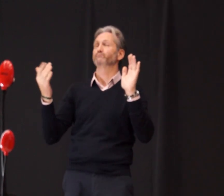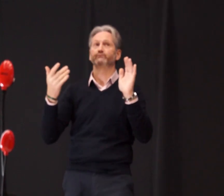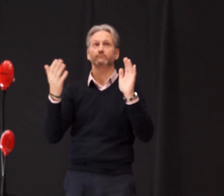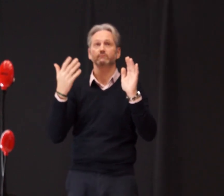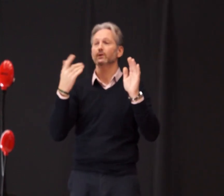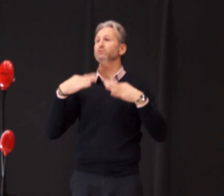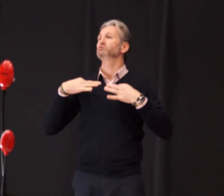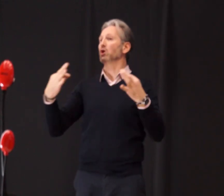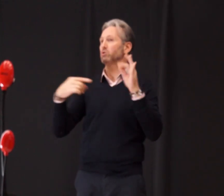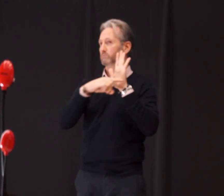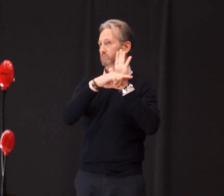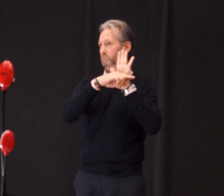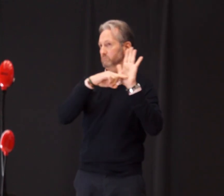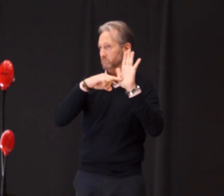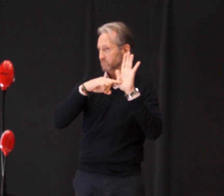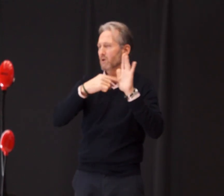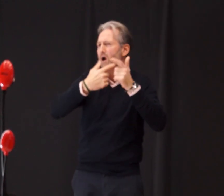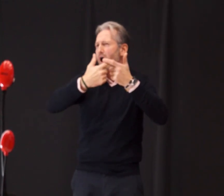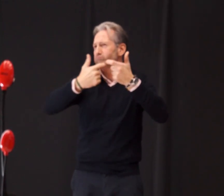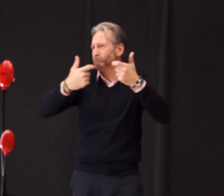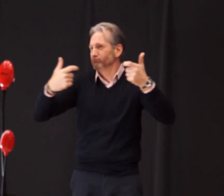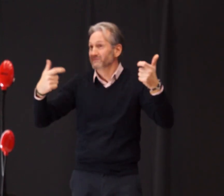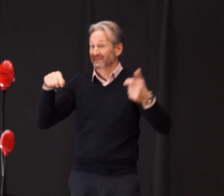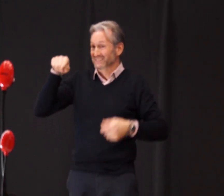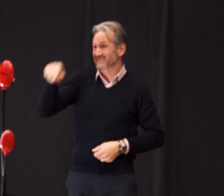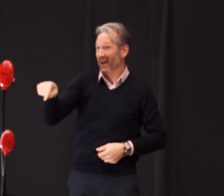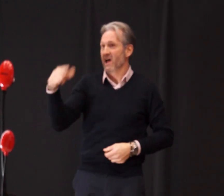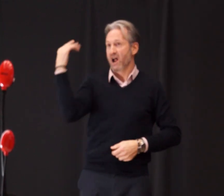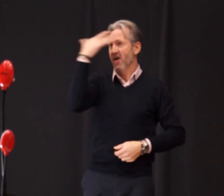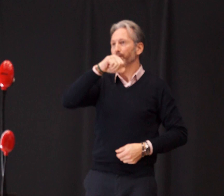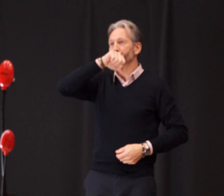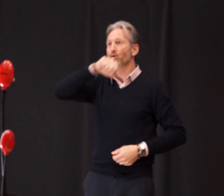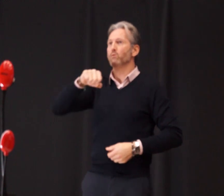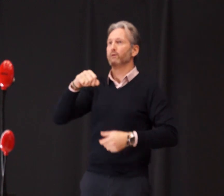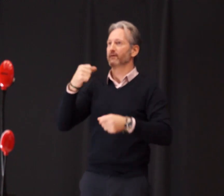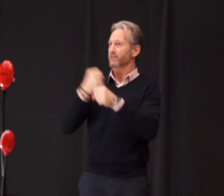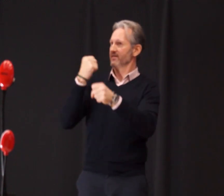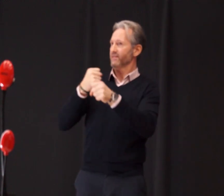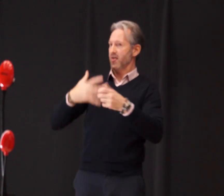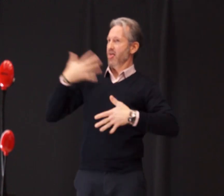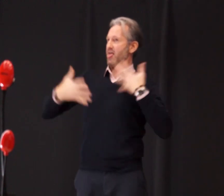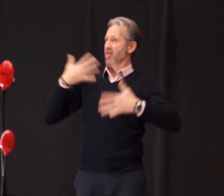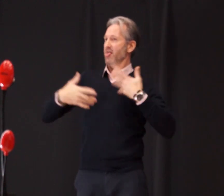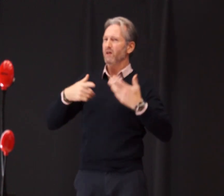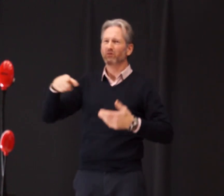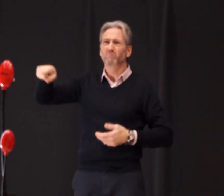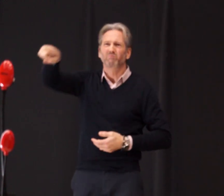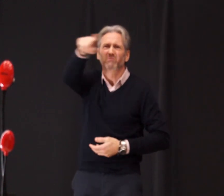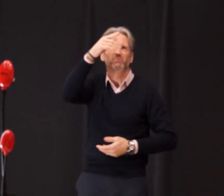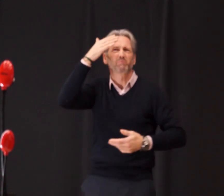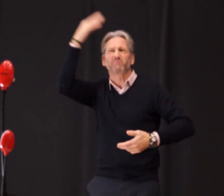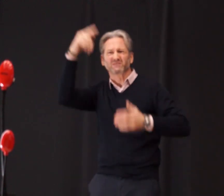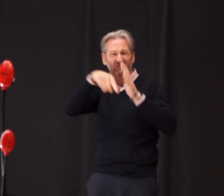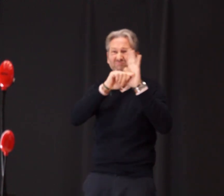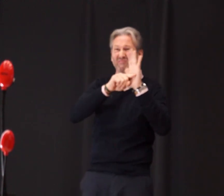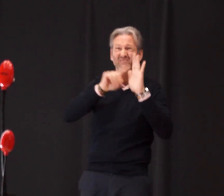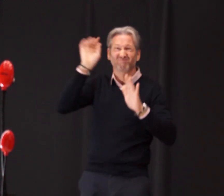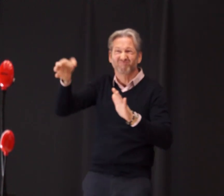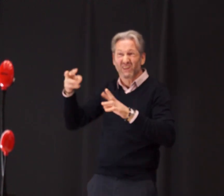joie. Donc on peut décrire dans la langue des signes, et les enfants sont prêts à ça. À partir du moment où on donne